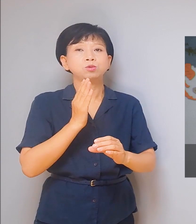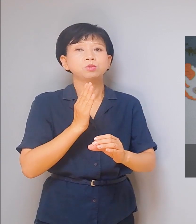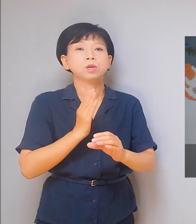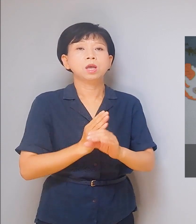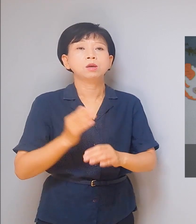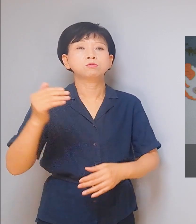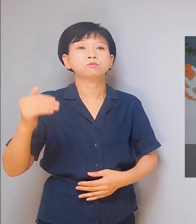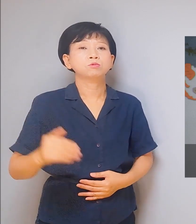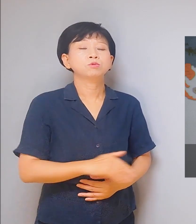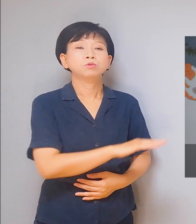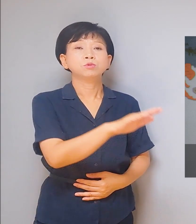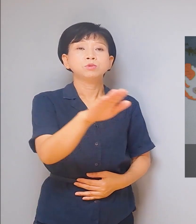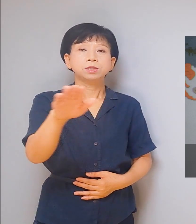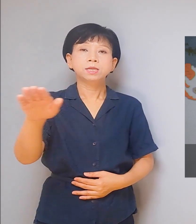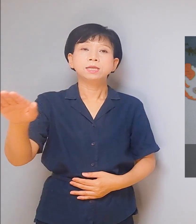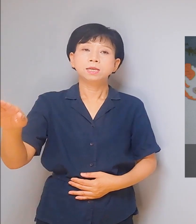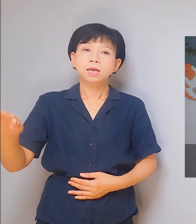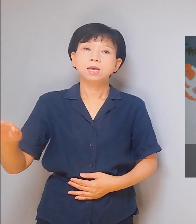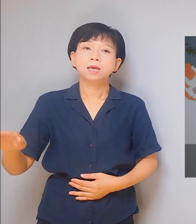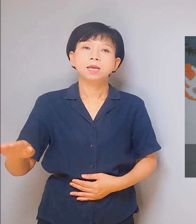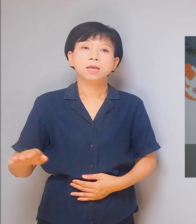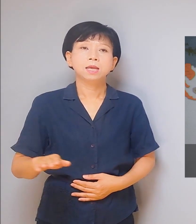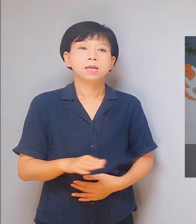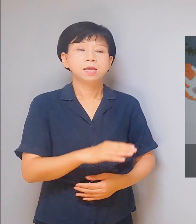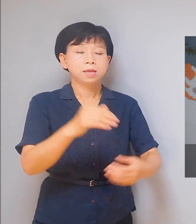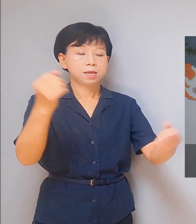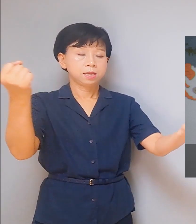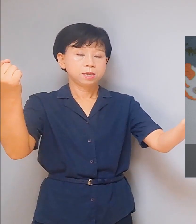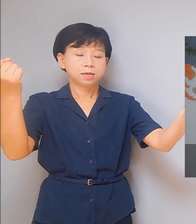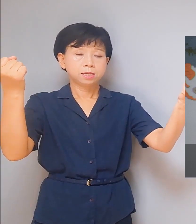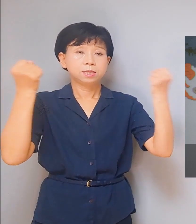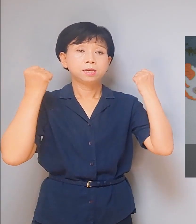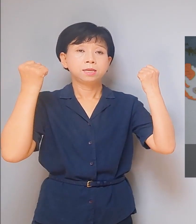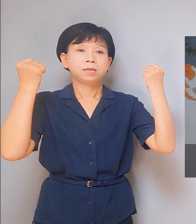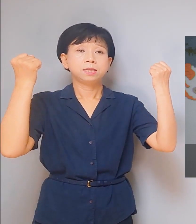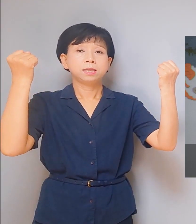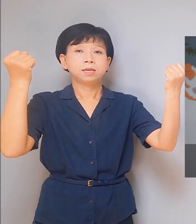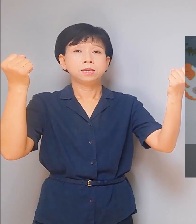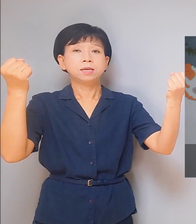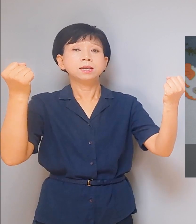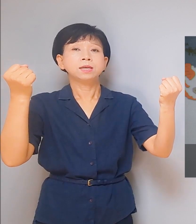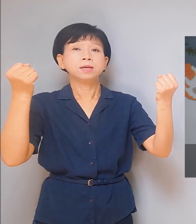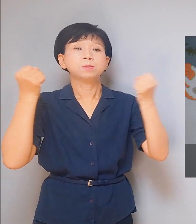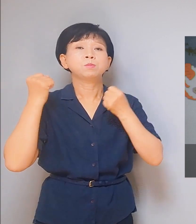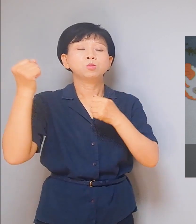환난 중에 우리 힘과 도움